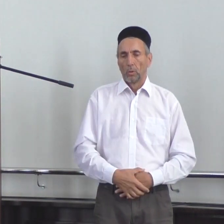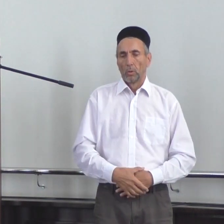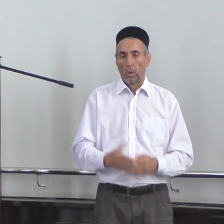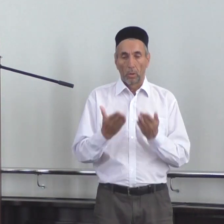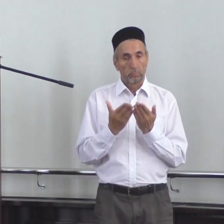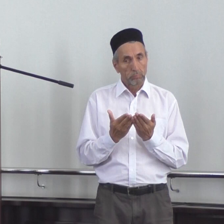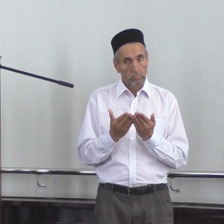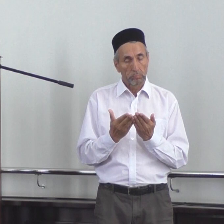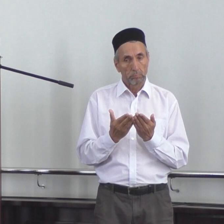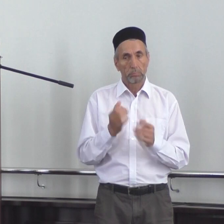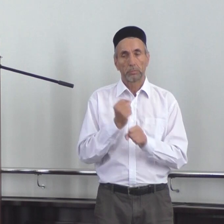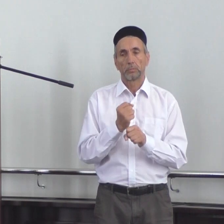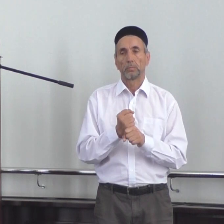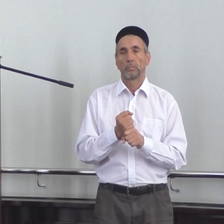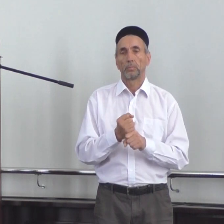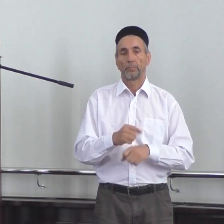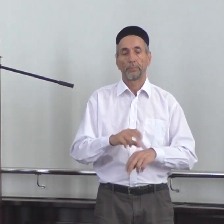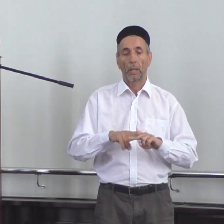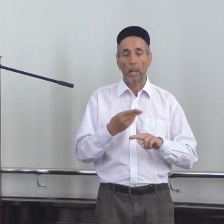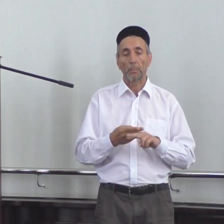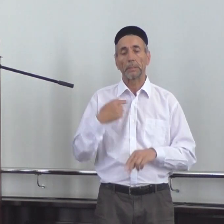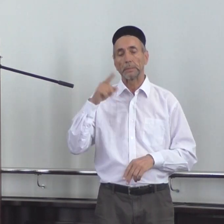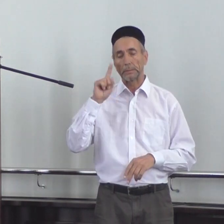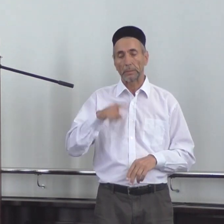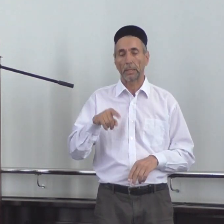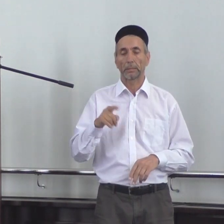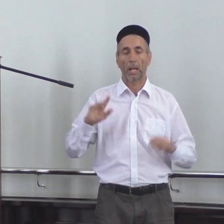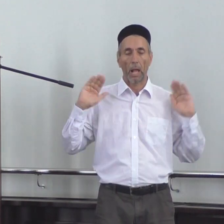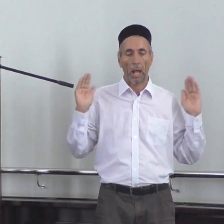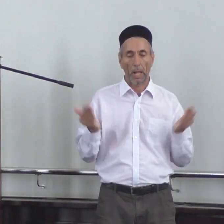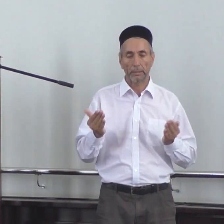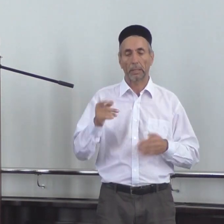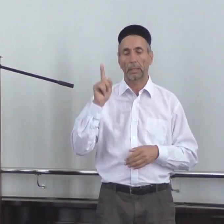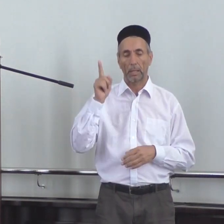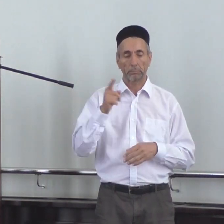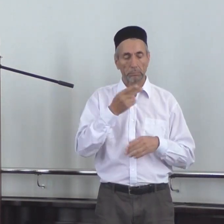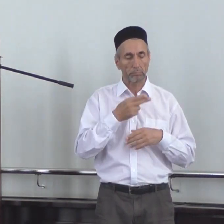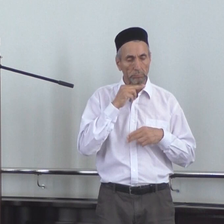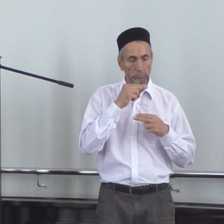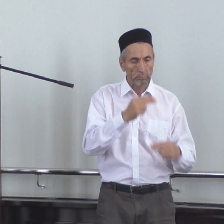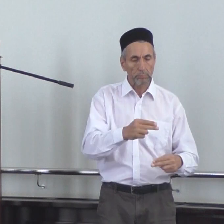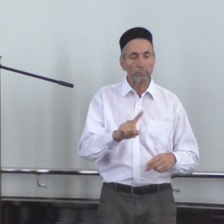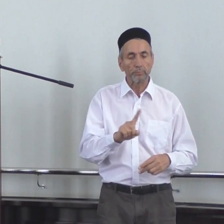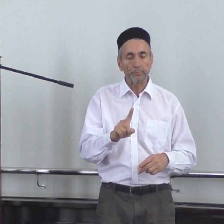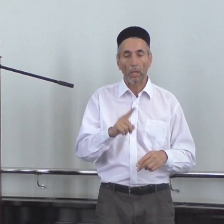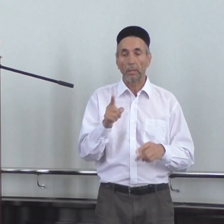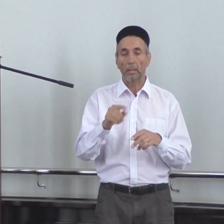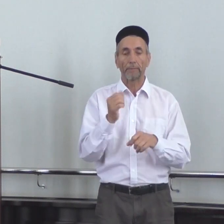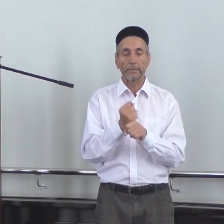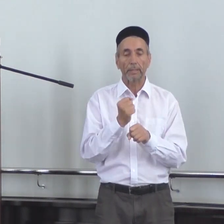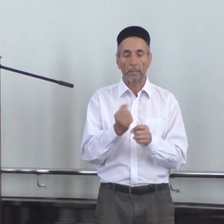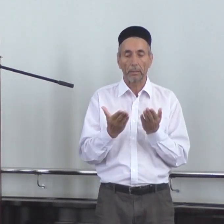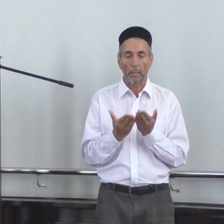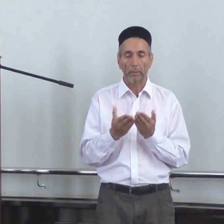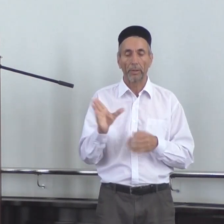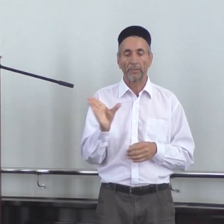дуа кыла икән. Һәм без аны беләбез, фәрештә килә һәм әйтә: «Эй Аллаһның илчесе, әгәр дә син дуа кылсаң,